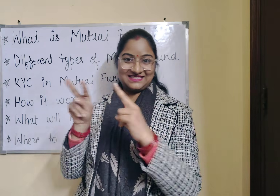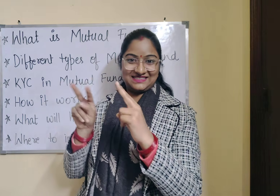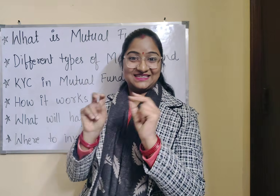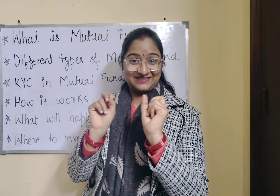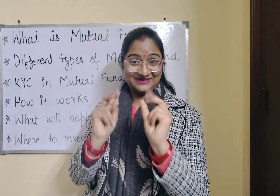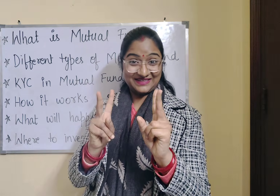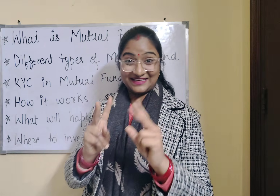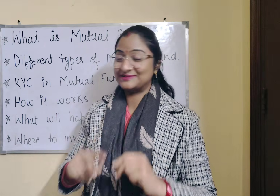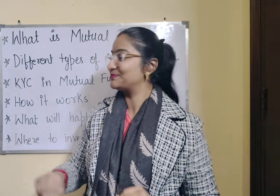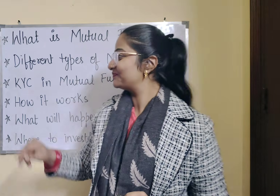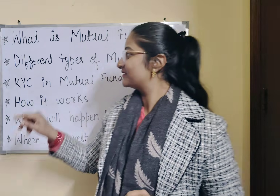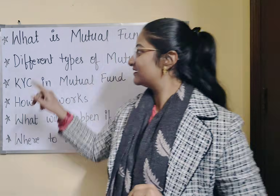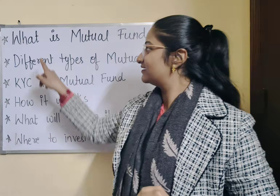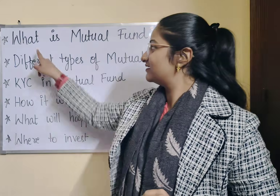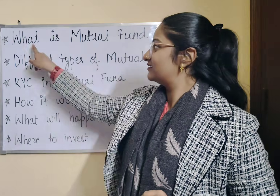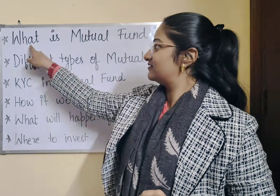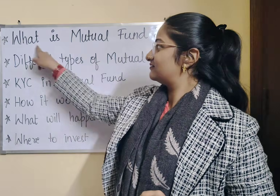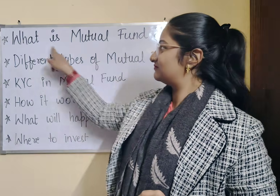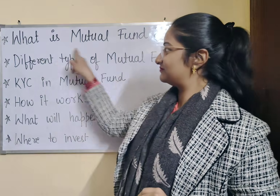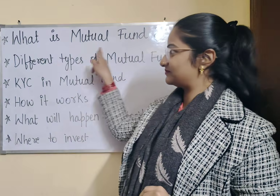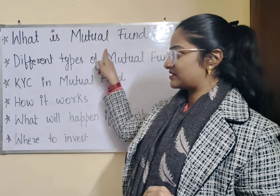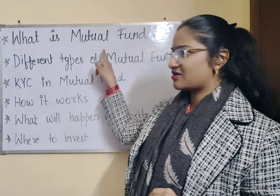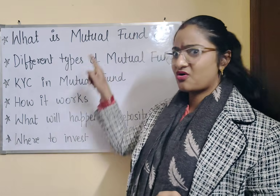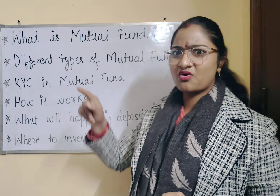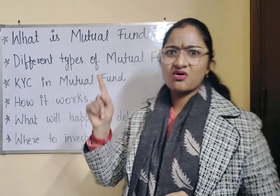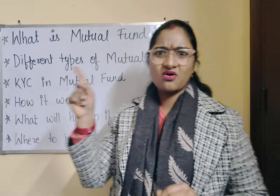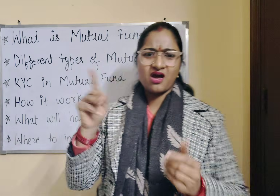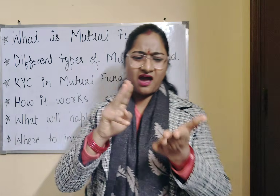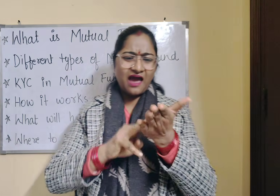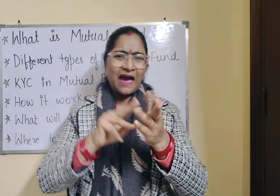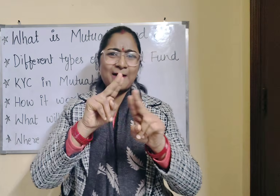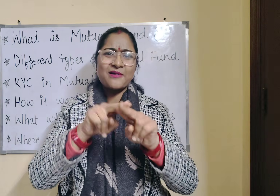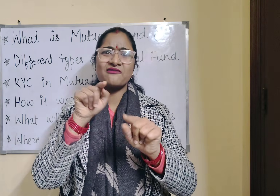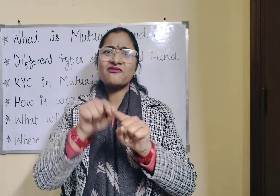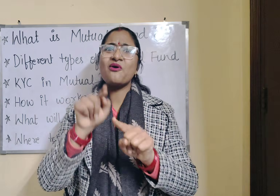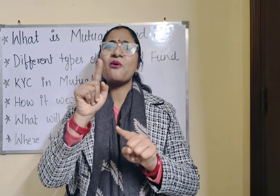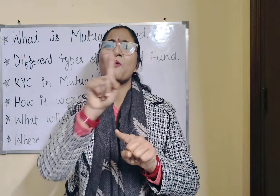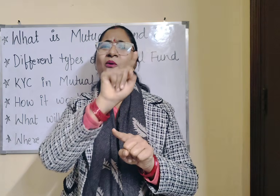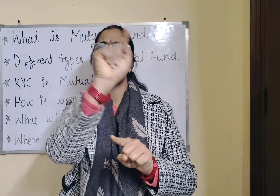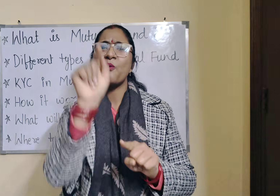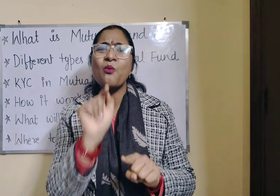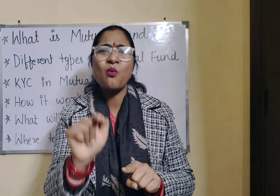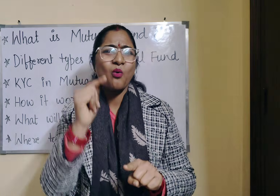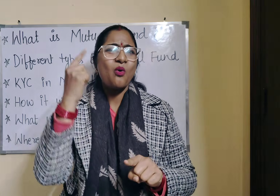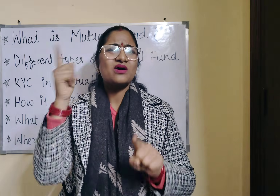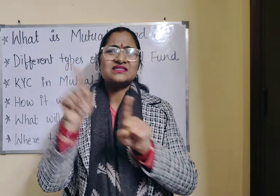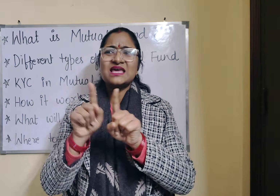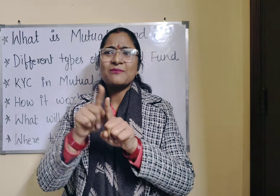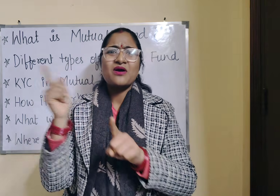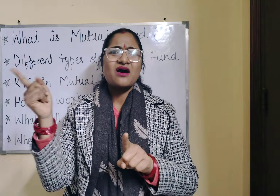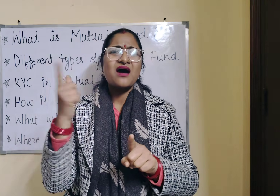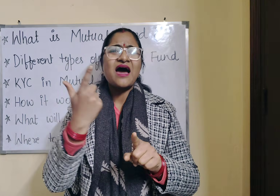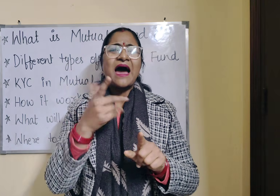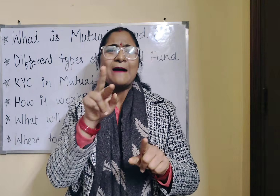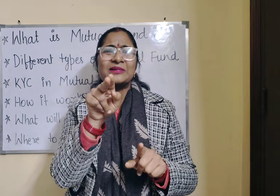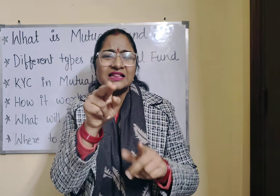के बारे में बात करना चाहती हूं वो मैं आपको दिखाती हूं। सबसे पहले हम बात करेंगे कि म्यूचुअल फंड होता क्या है